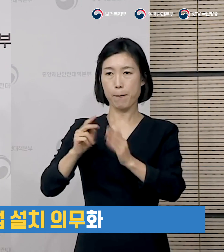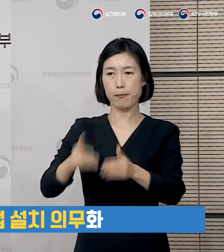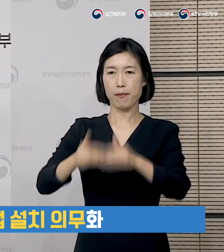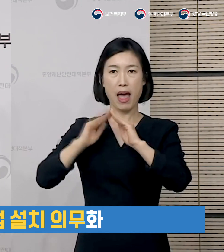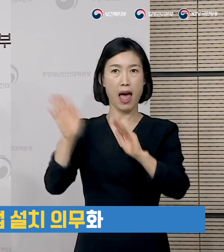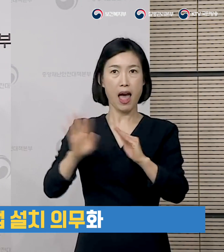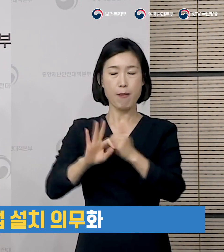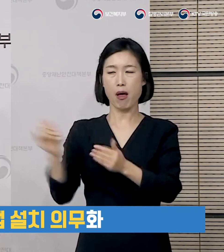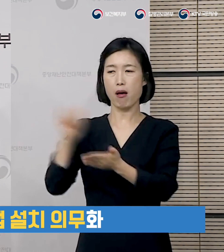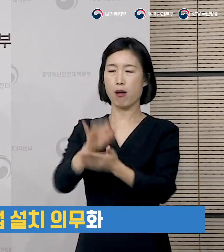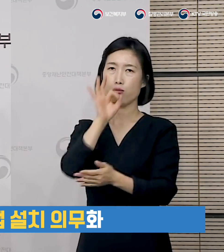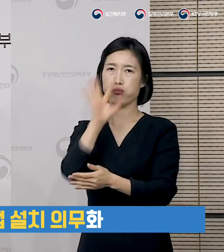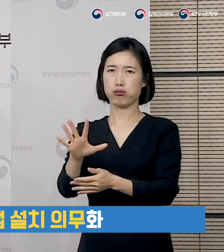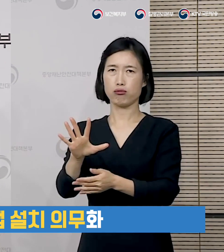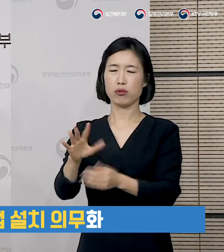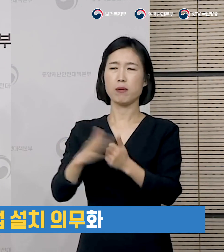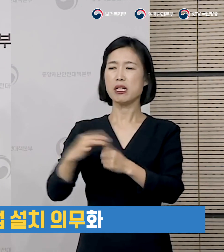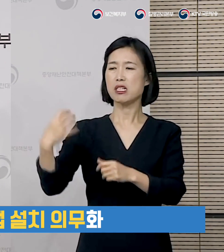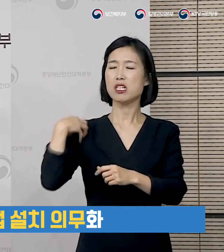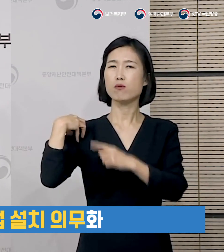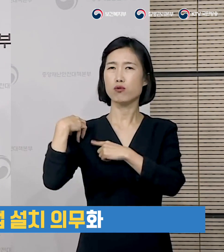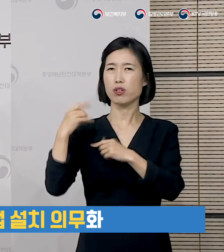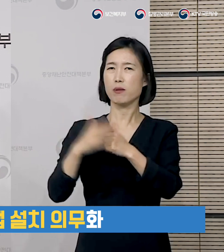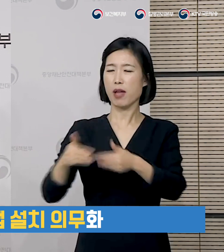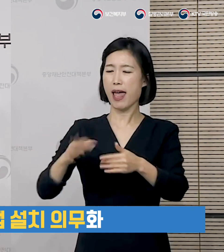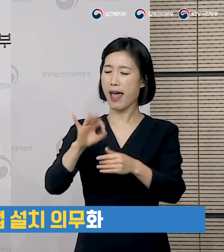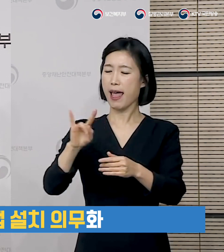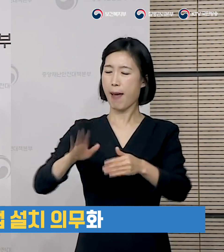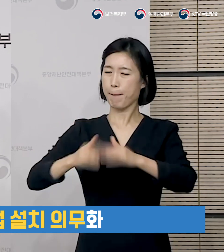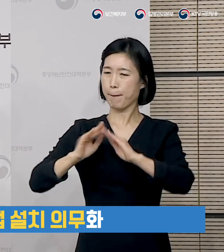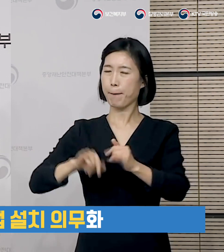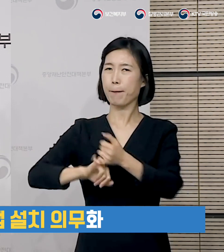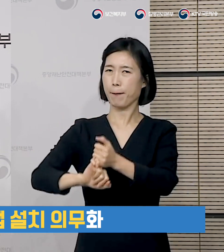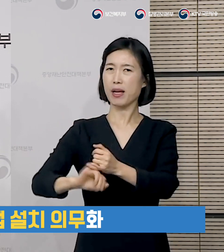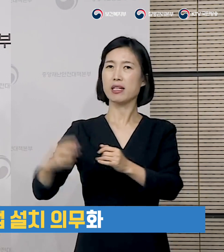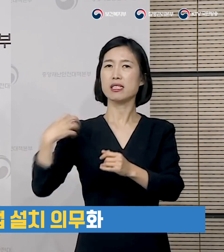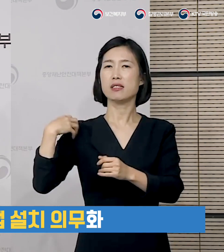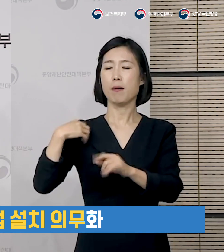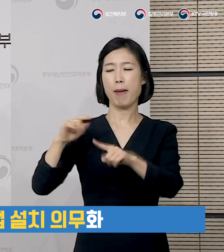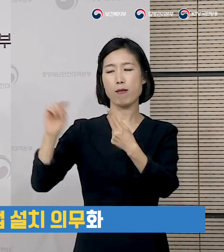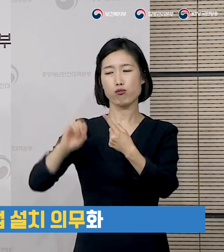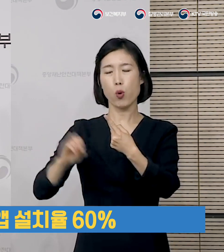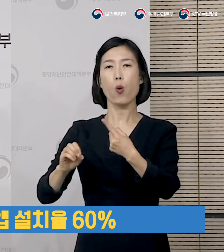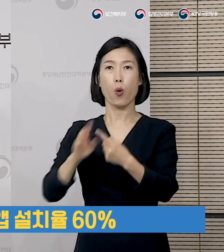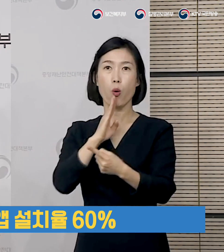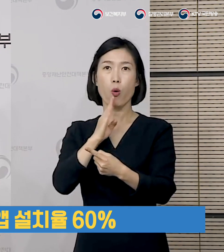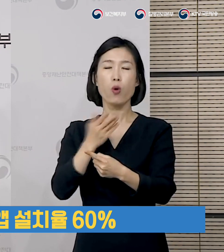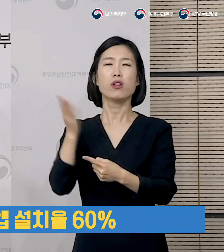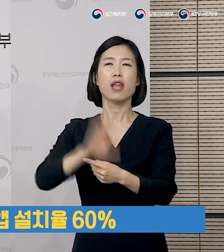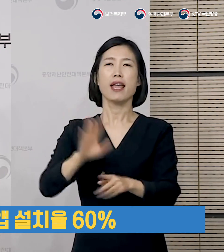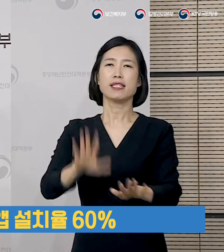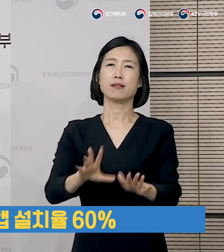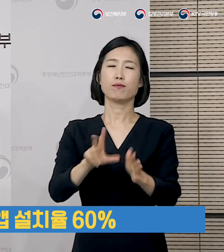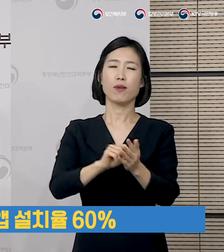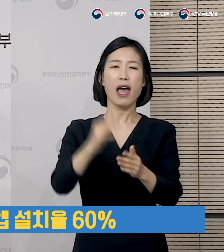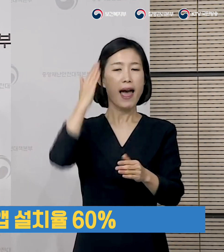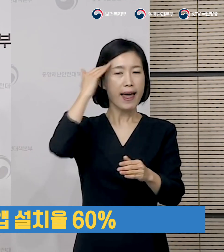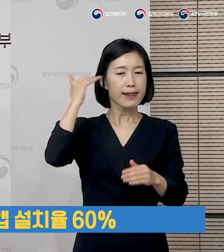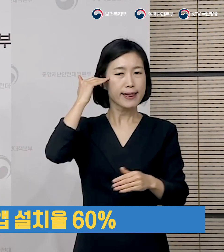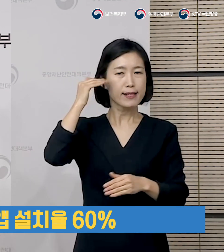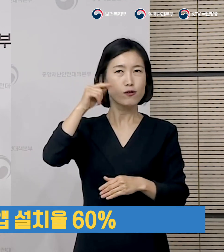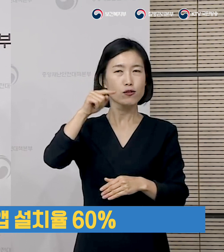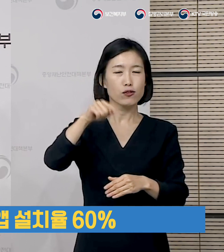때문에, 그러니까 거의 의무화가 됐기 때문에 그 앱 설치율이 100%에 이르고 있습니다. 다만 현재 그 국내